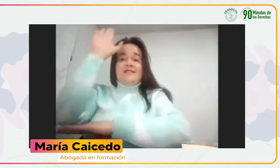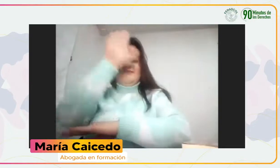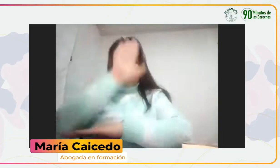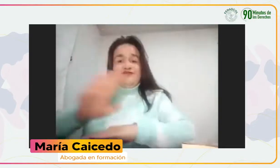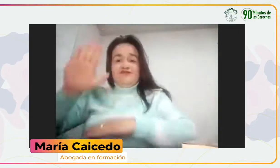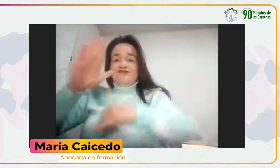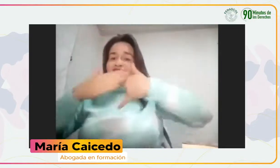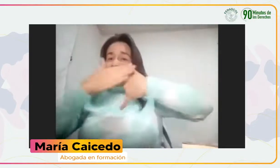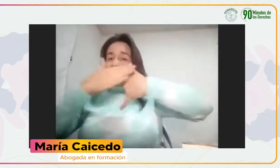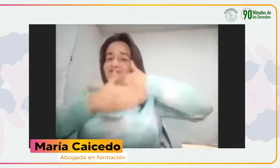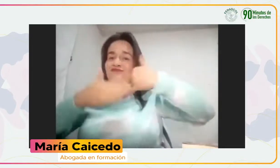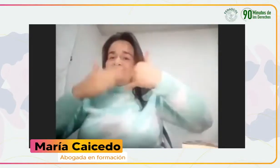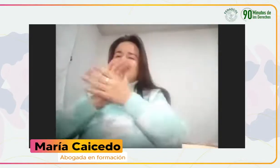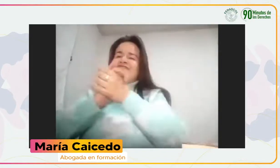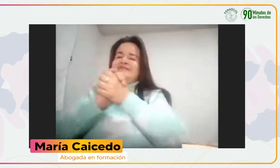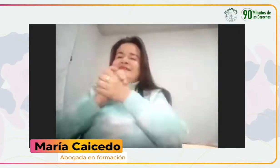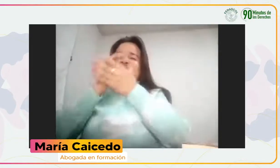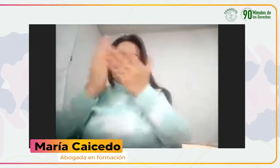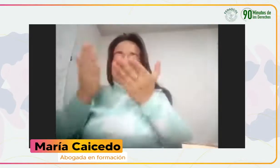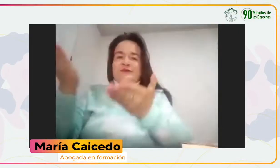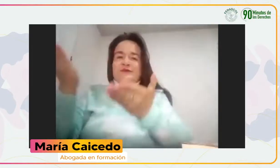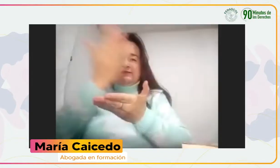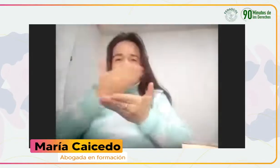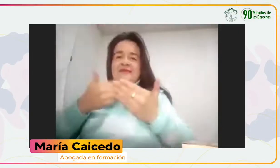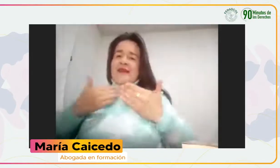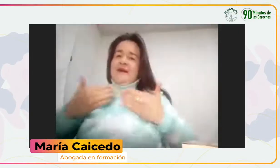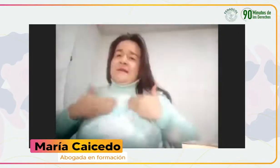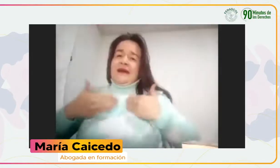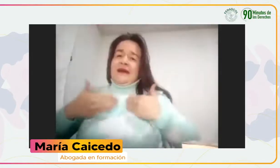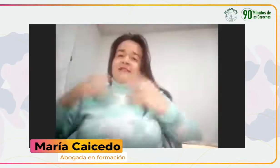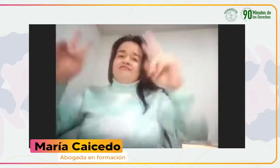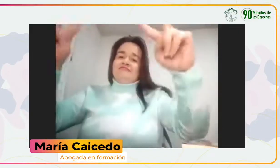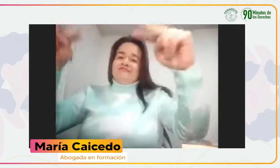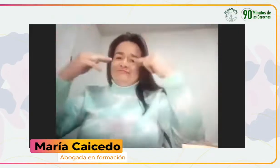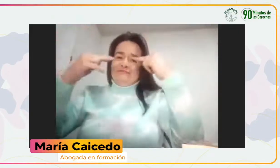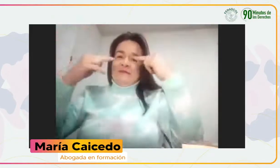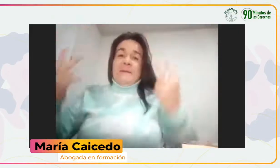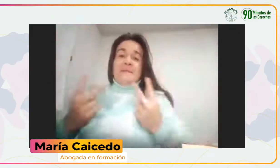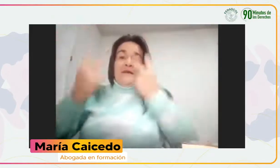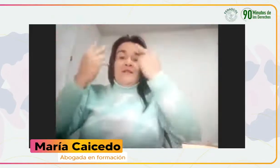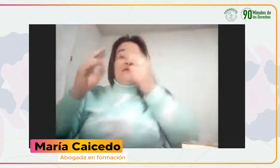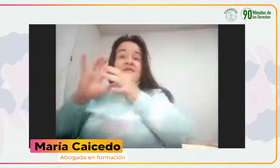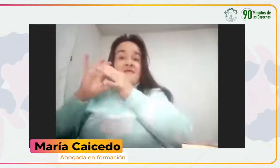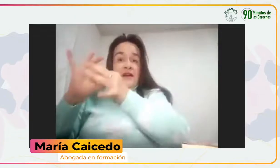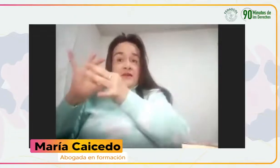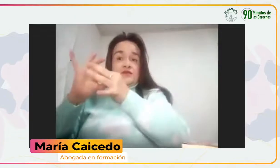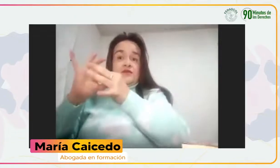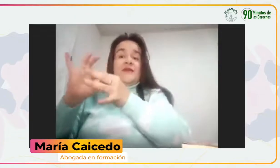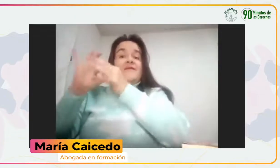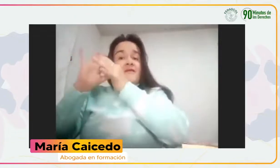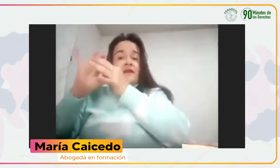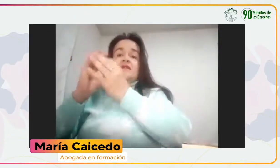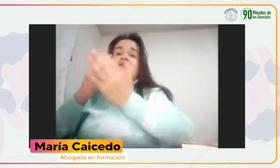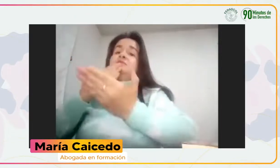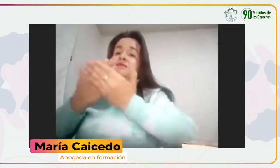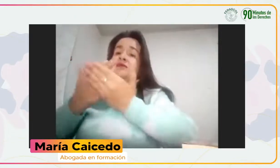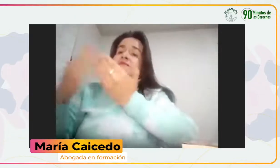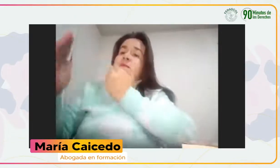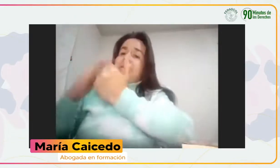toda la comunidad sorda de Colombia. Un saludo muy fraterno para ustedes. Me alegra mucho que nos estén viendo en estos momentos, en